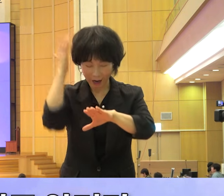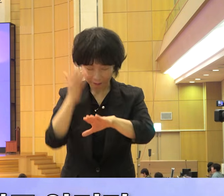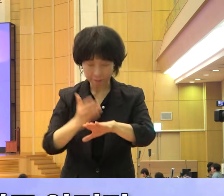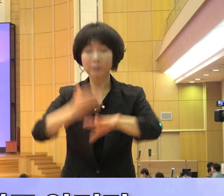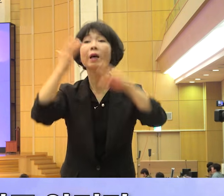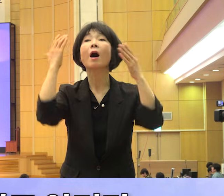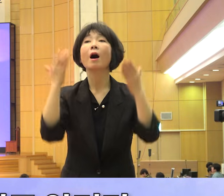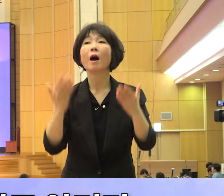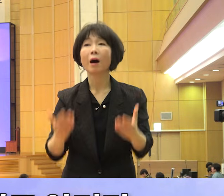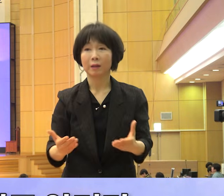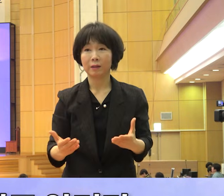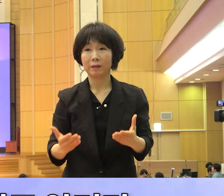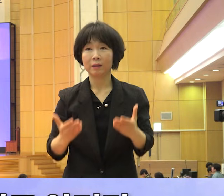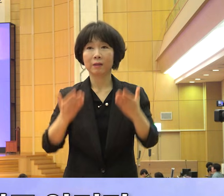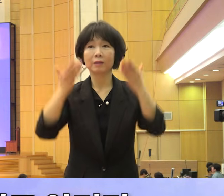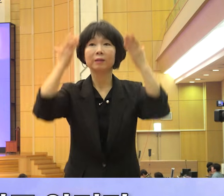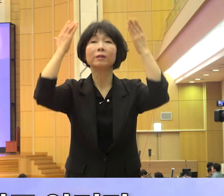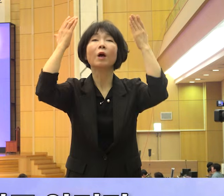주님께